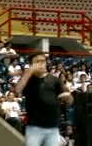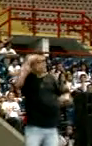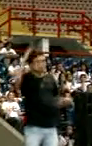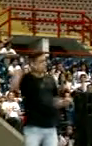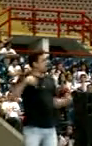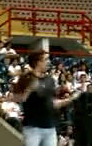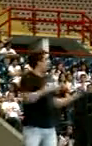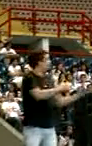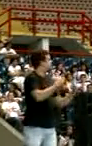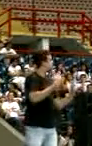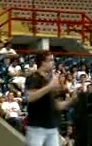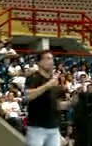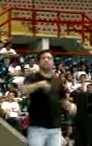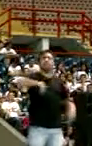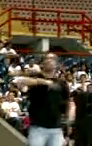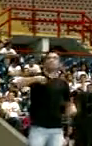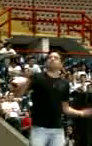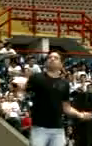árabes, cadê o exército do menino?